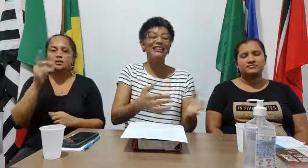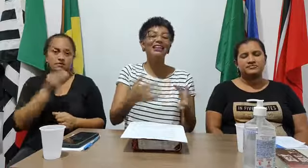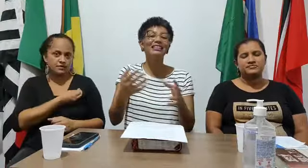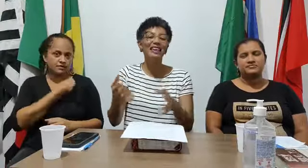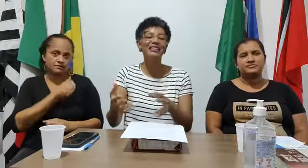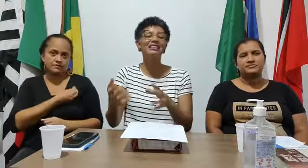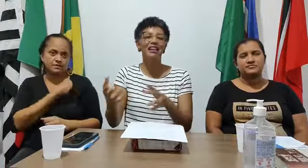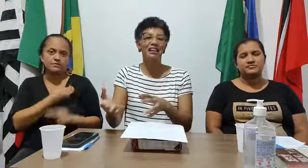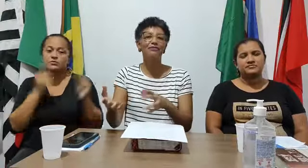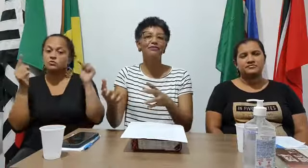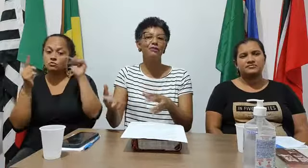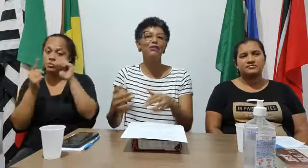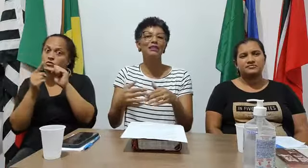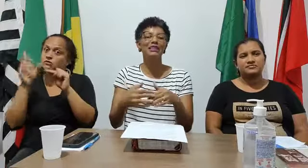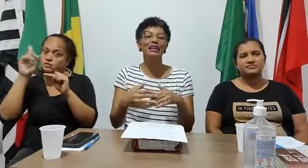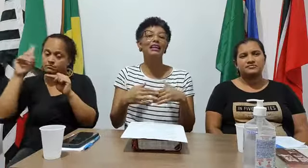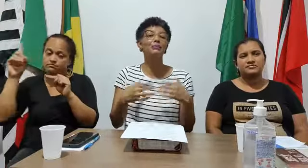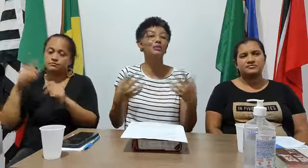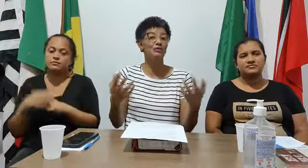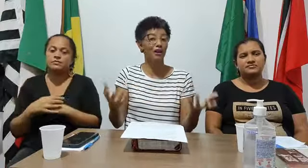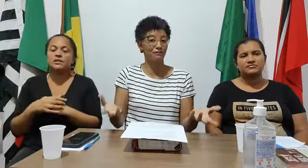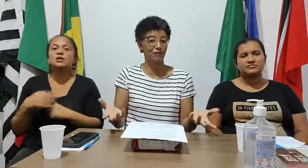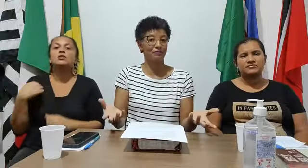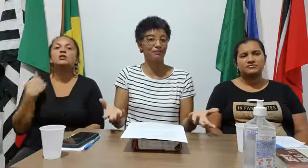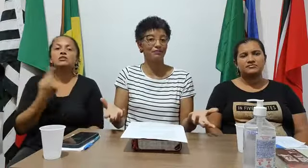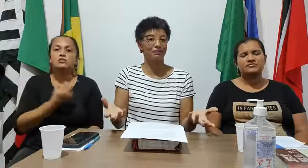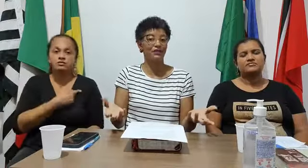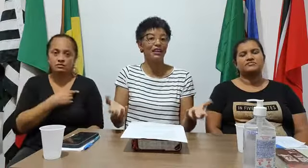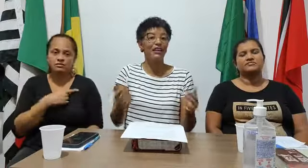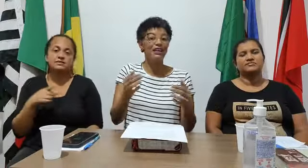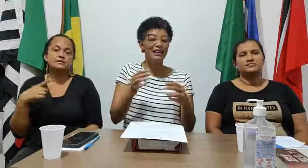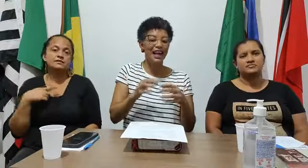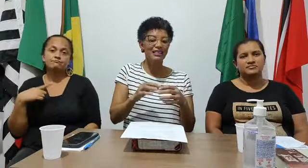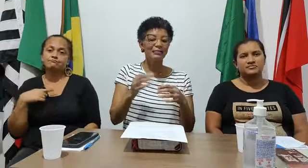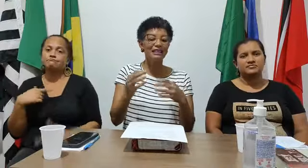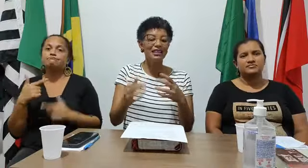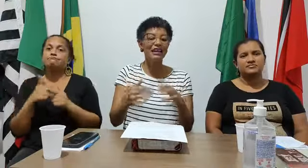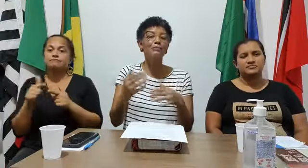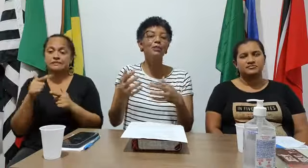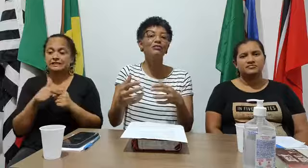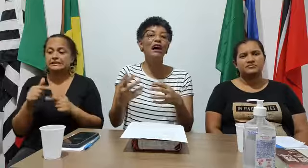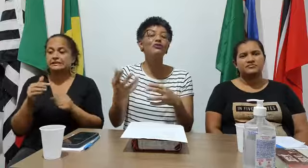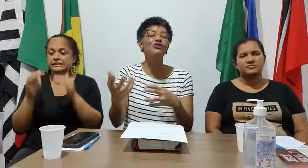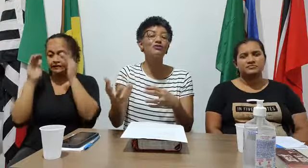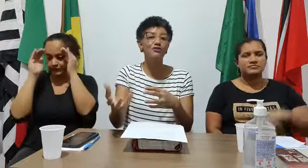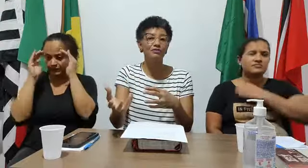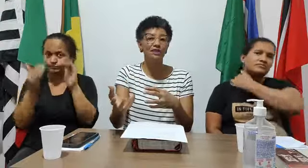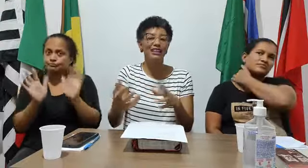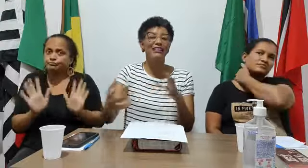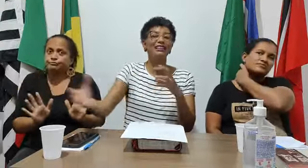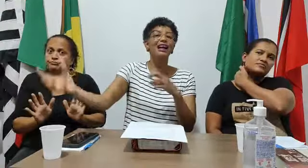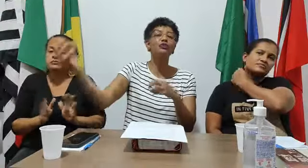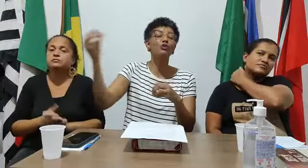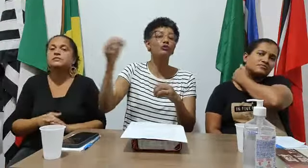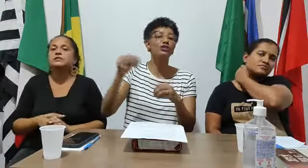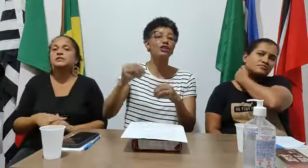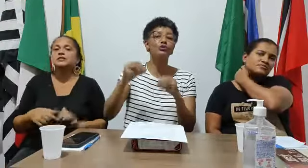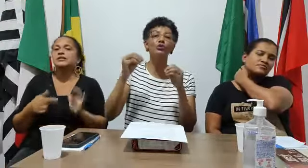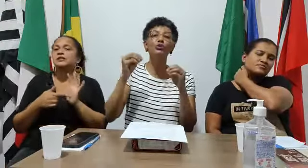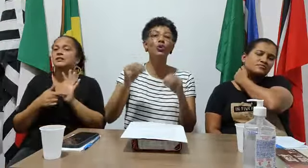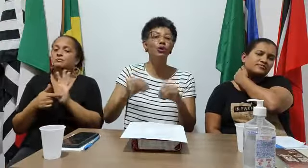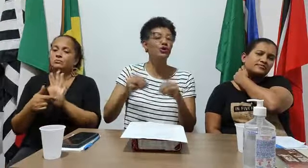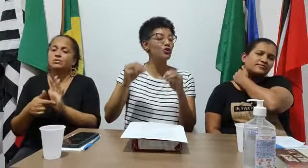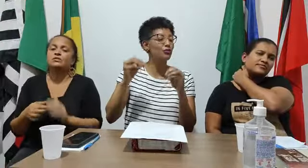a tendência é vivermos de maneira reprovável. E essa maneira reprovável de viver traz